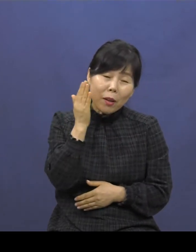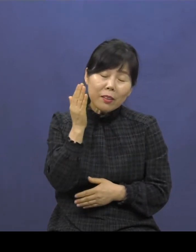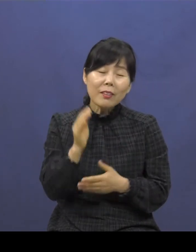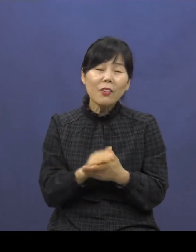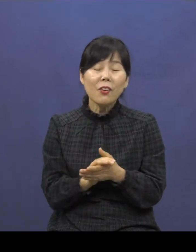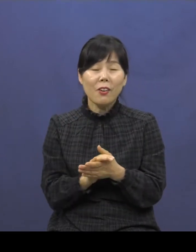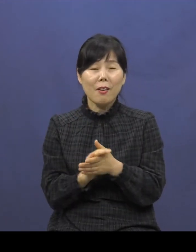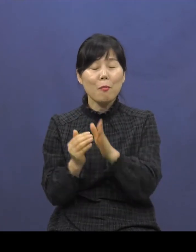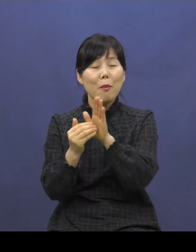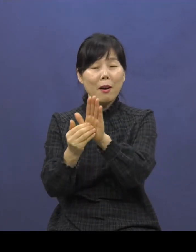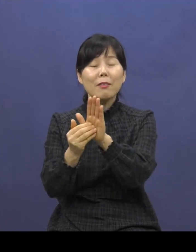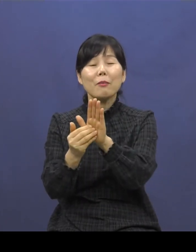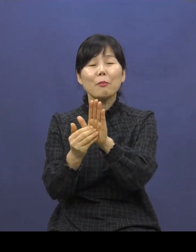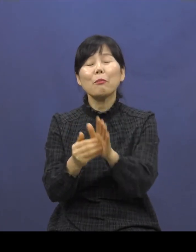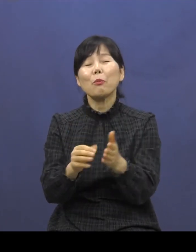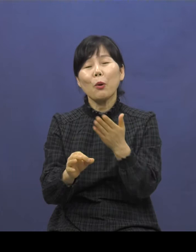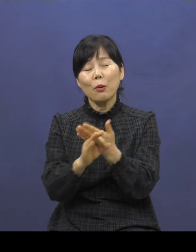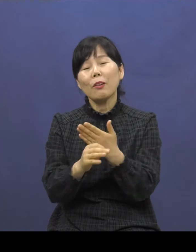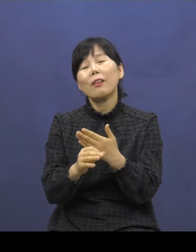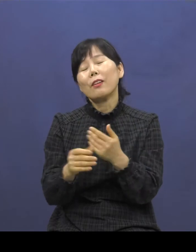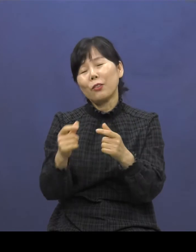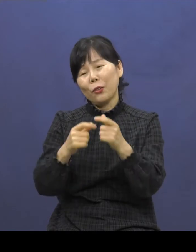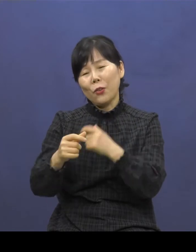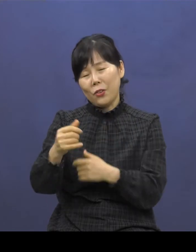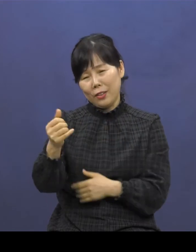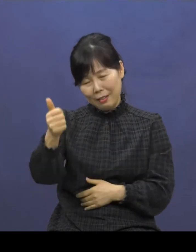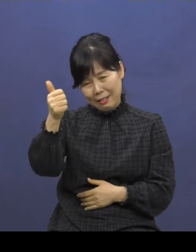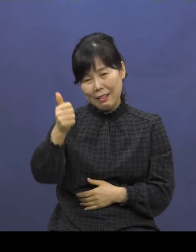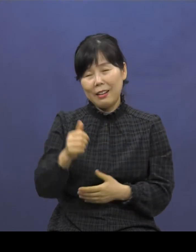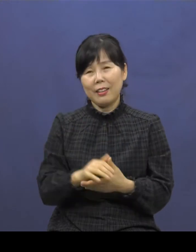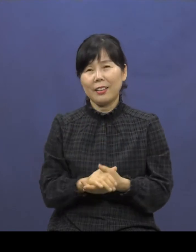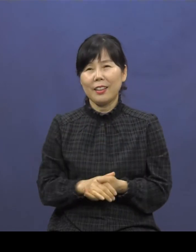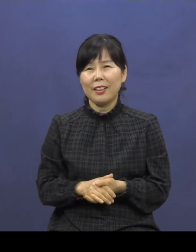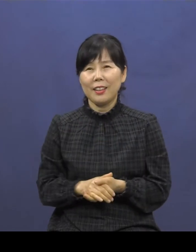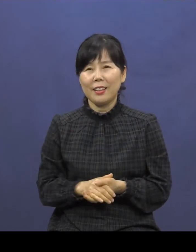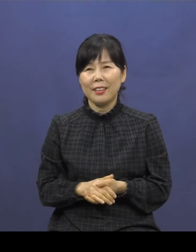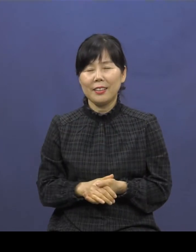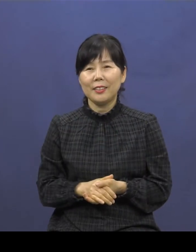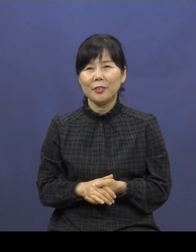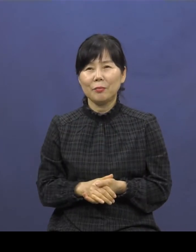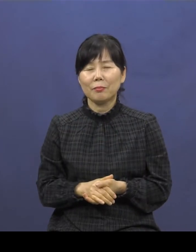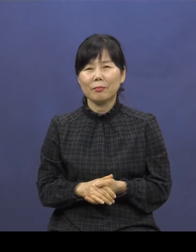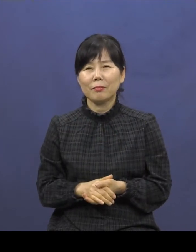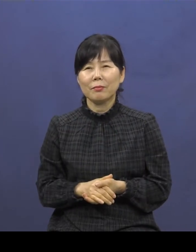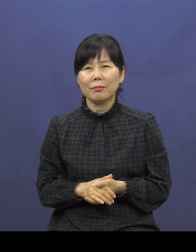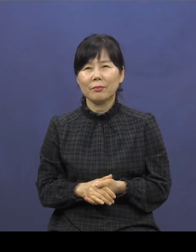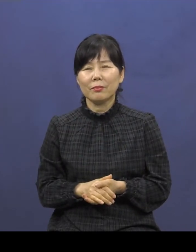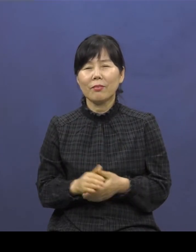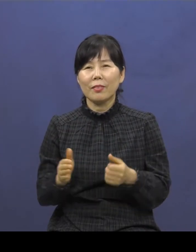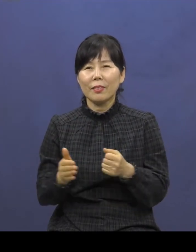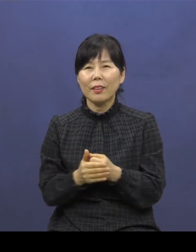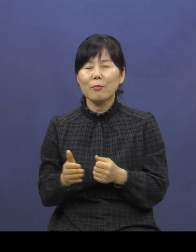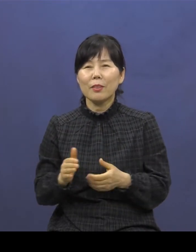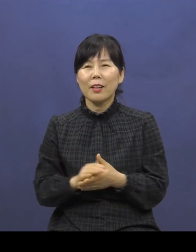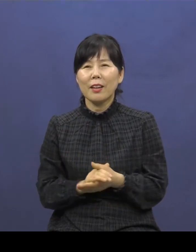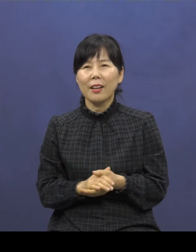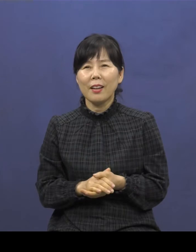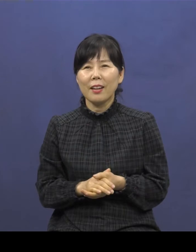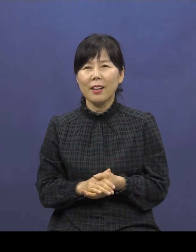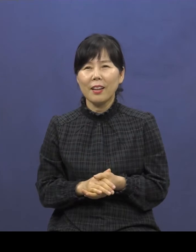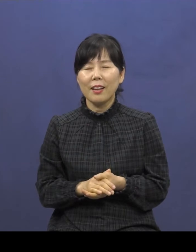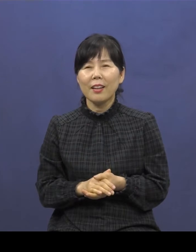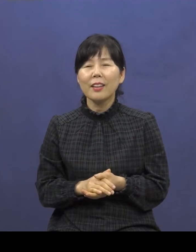아주 찝찝하고 힘들고 그럴 거예요. 하지만 또 뭐 달리 할 말이 없는 뭐 이런 상황.